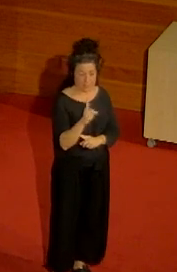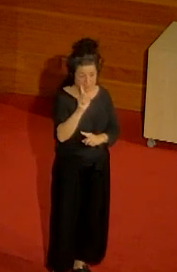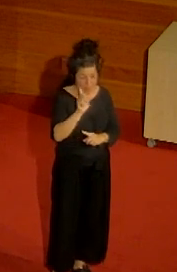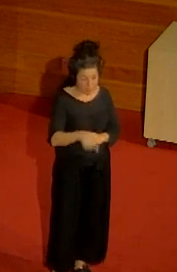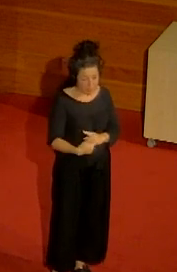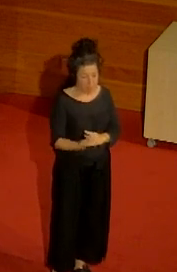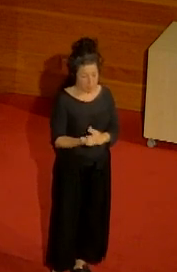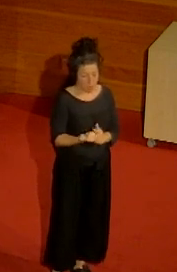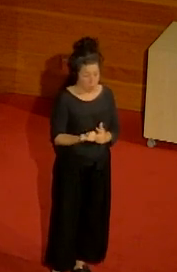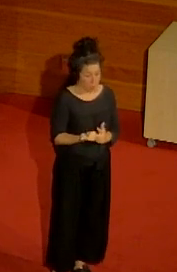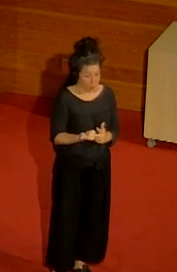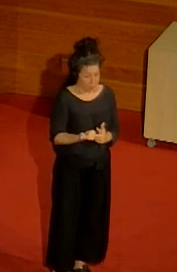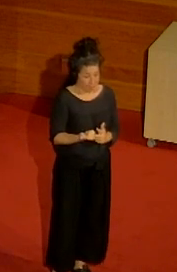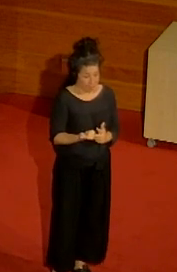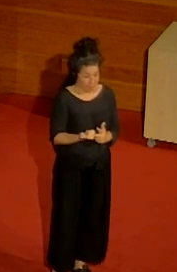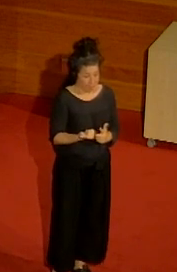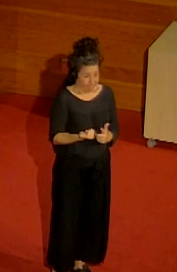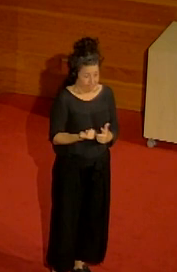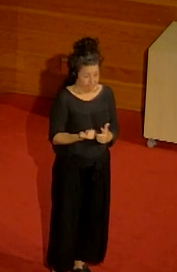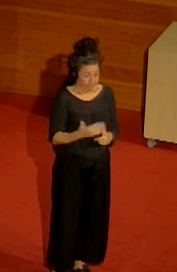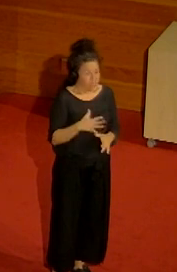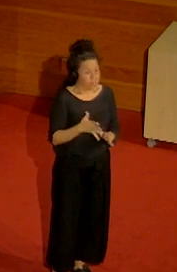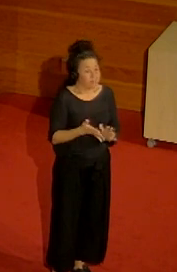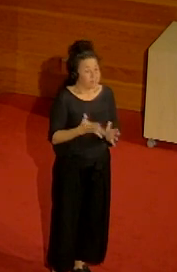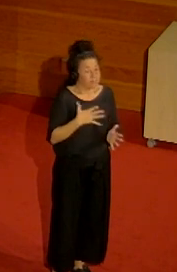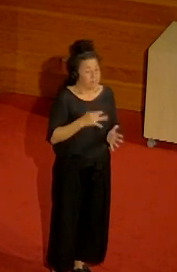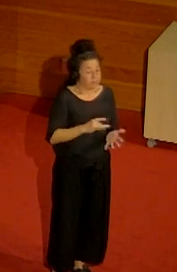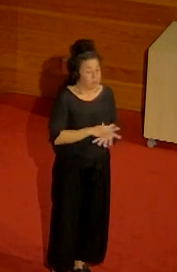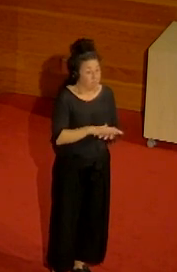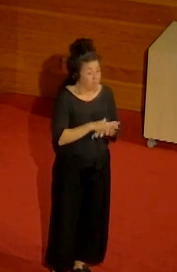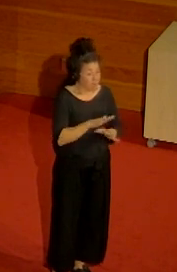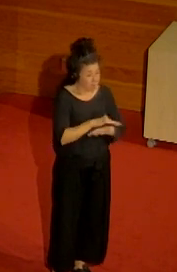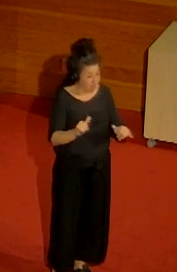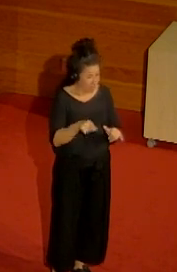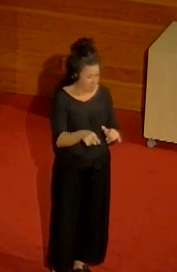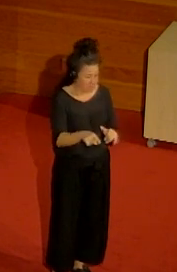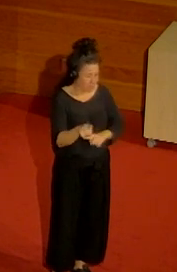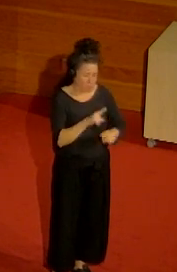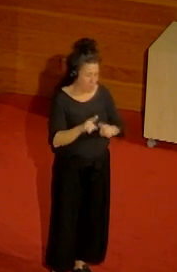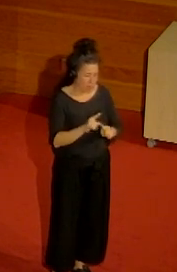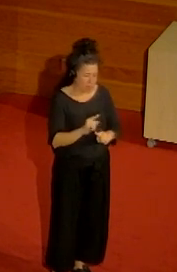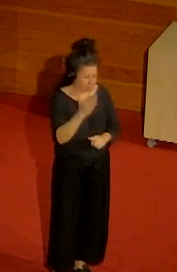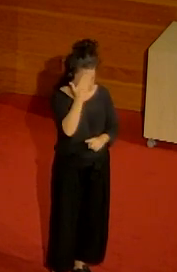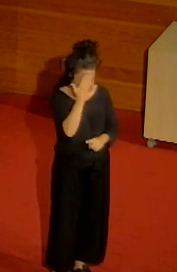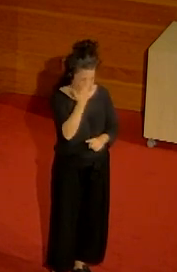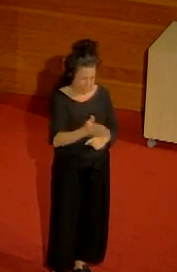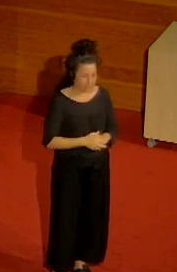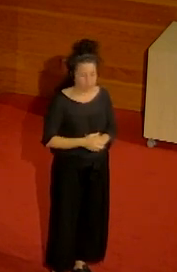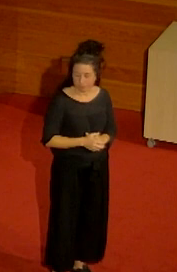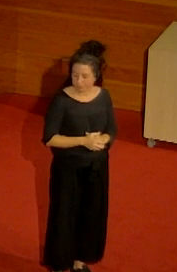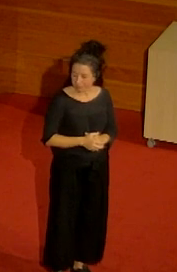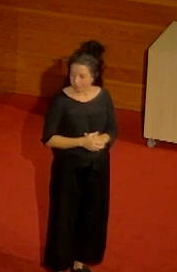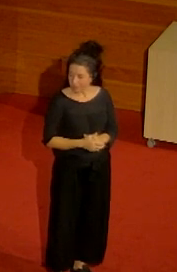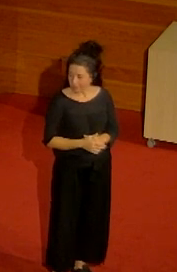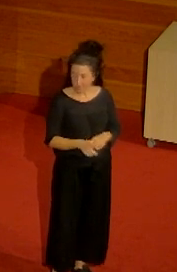escollos para que podamos hablar de la paz que parece cada vez más más improbable Bueno luego podemos volver a este mapa porque creo que es